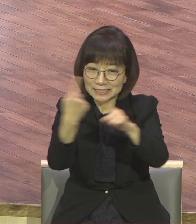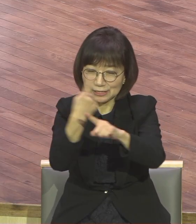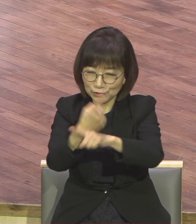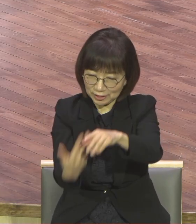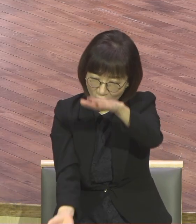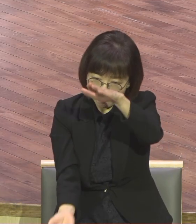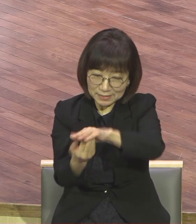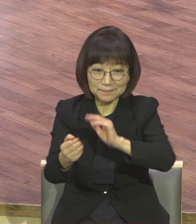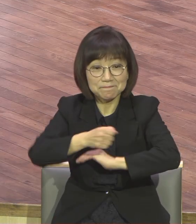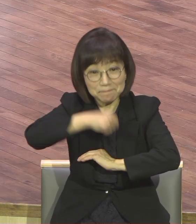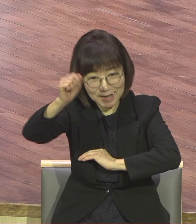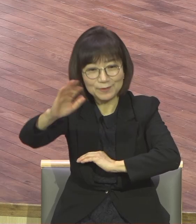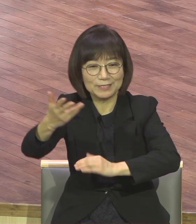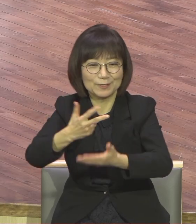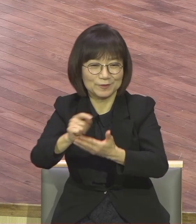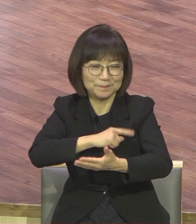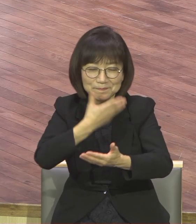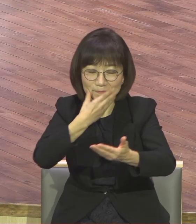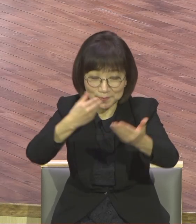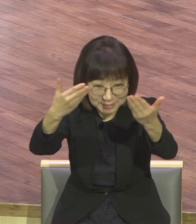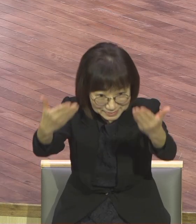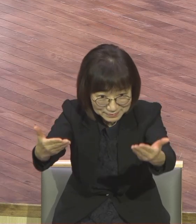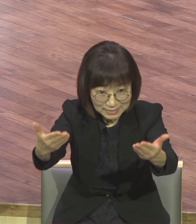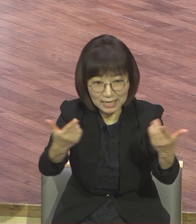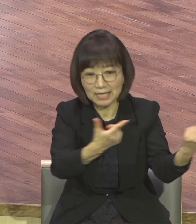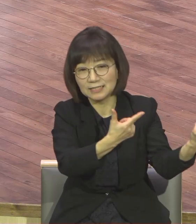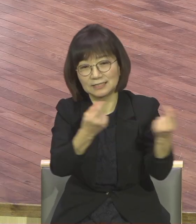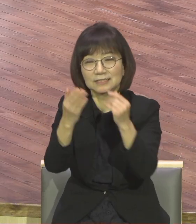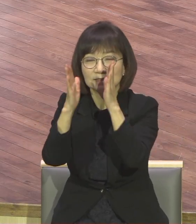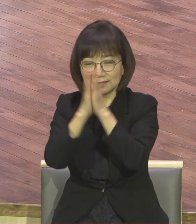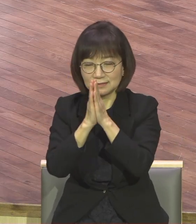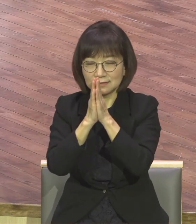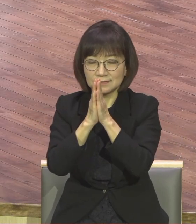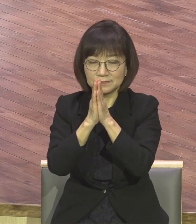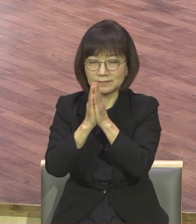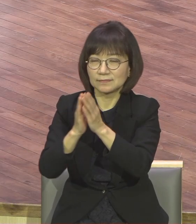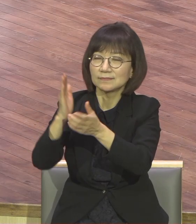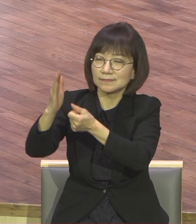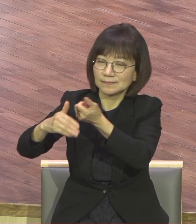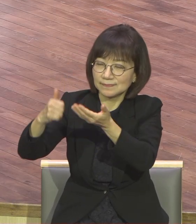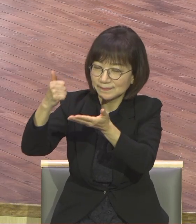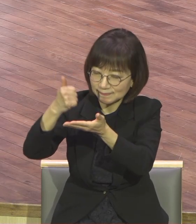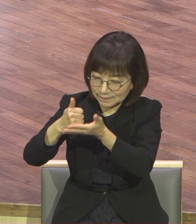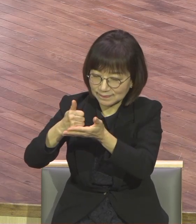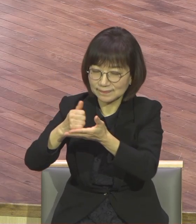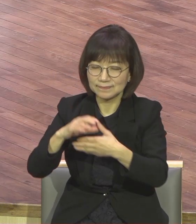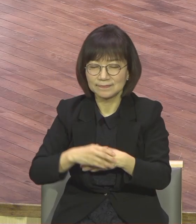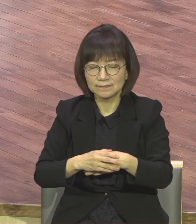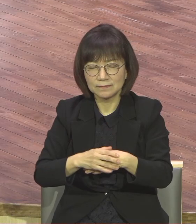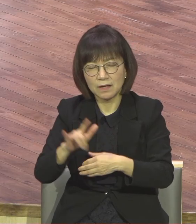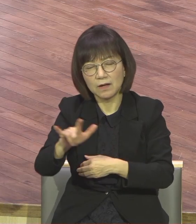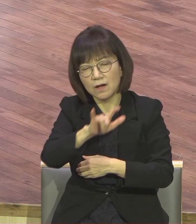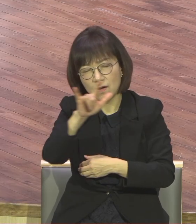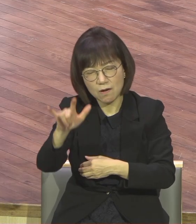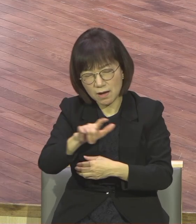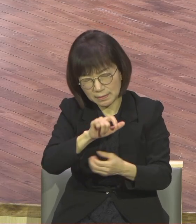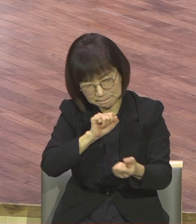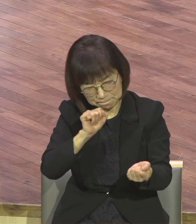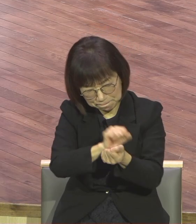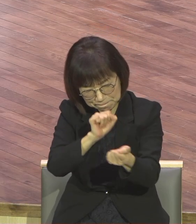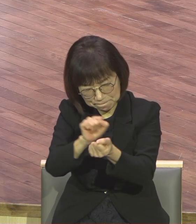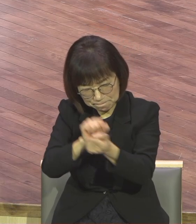제물로 축복합니다. 기도합시다. 아버지 하나님 우리 영계 모든 성도들 이렇게 코로나로 인하여